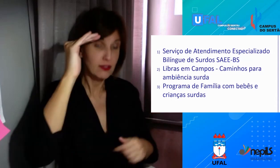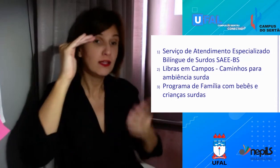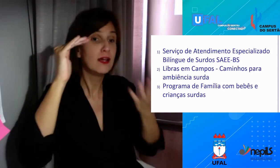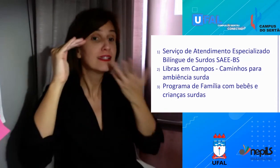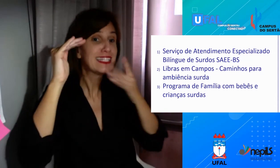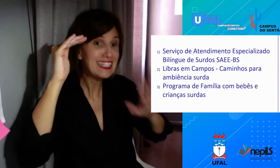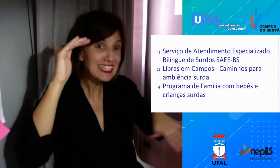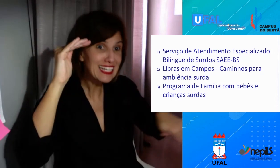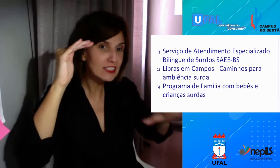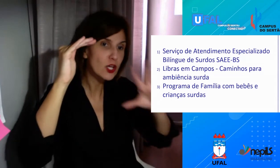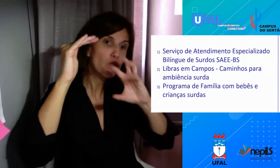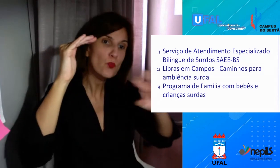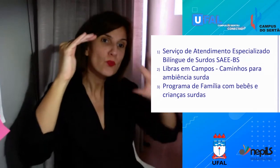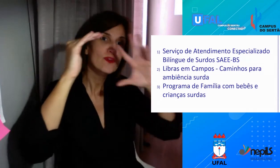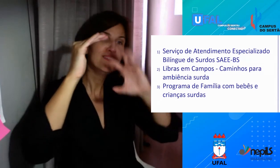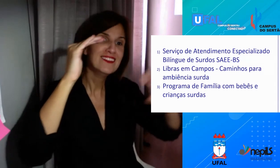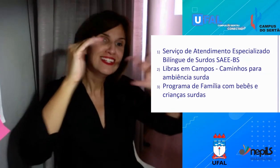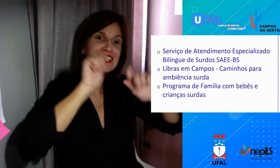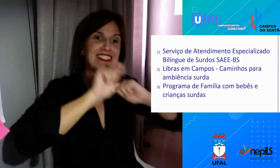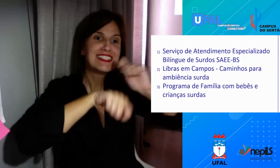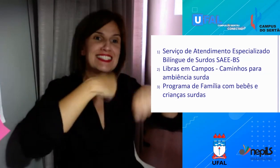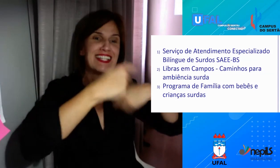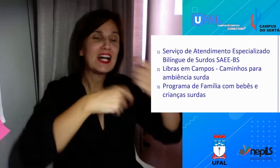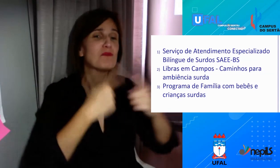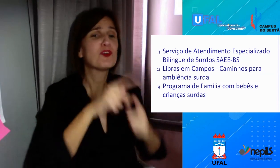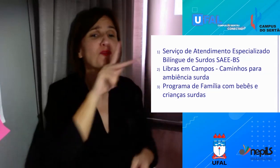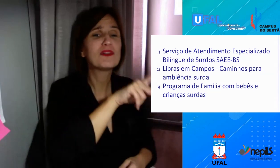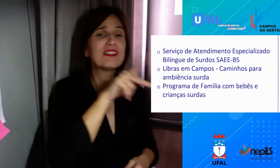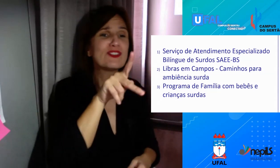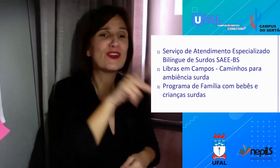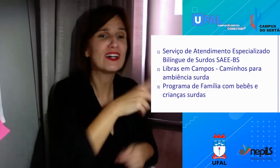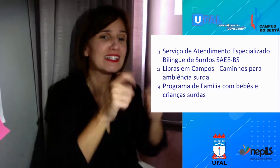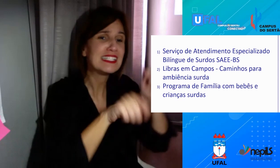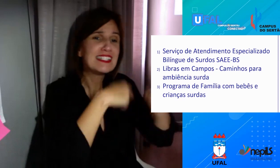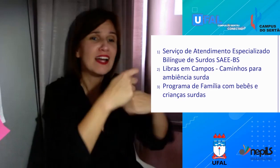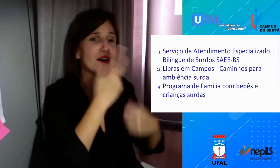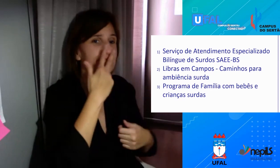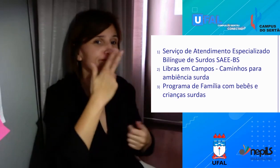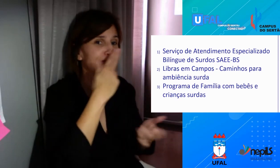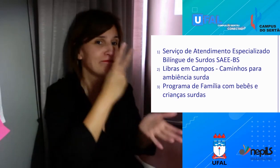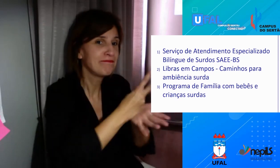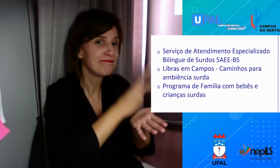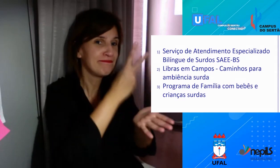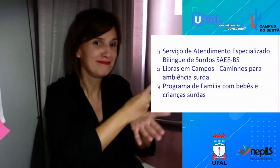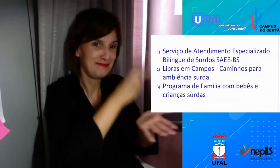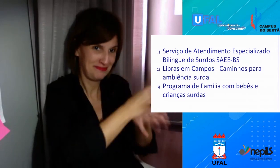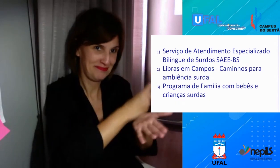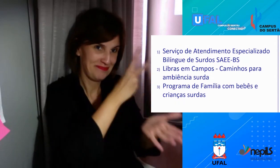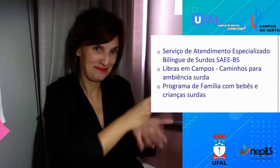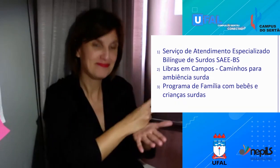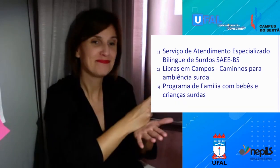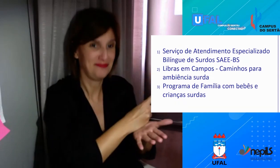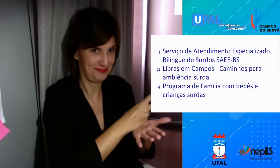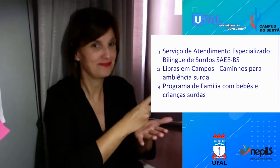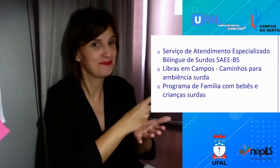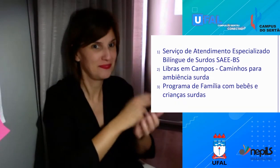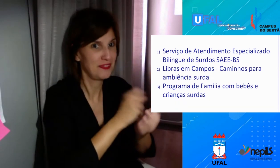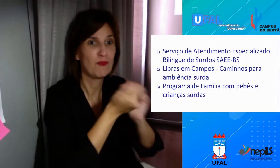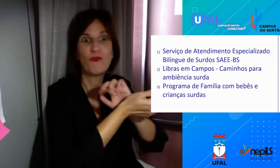prática muito satisfatória, de grande sucesso, realmente, na educação, porque